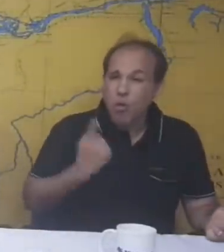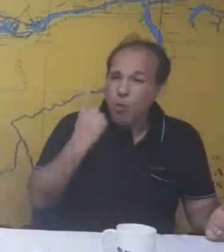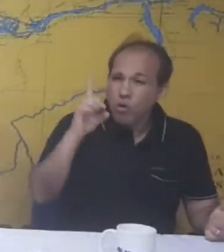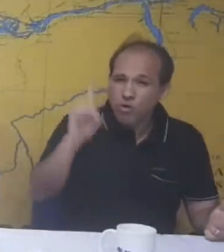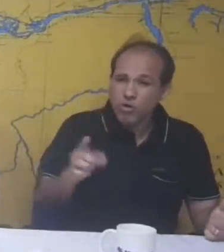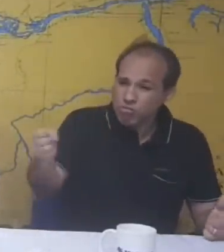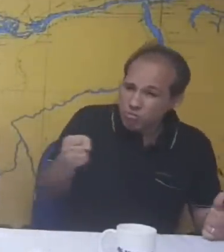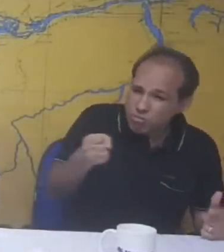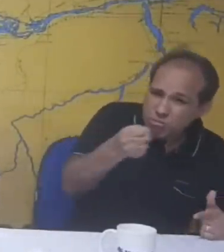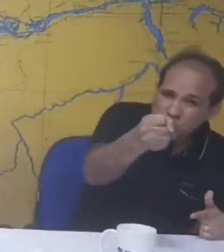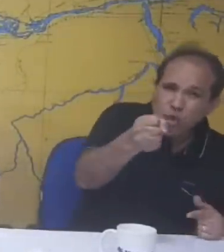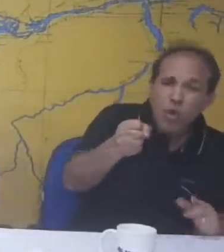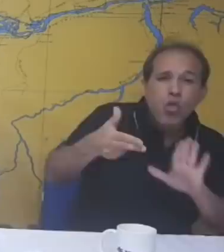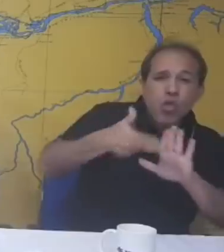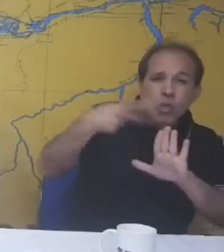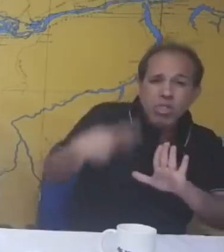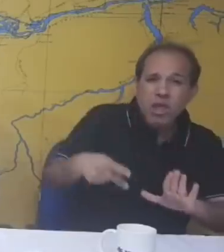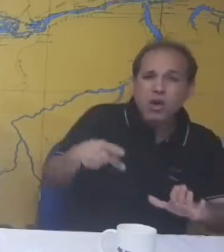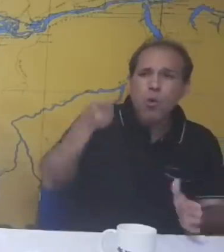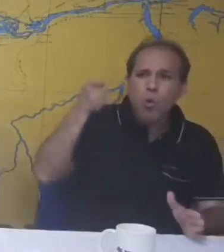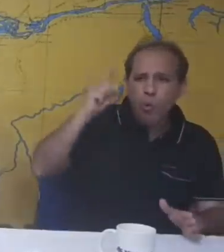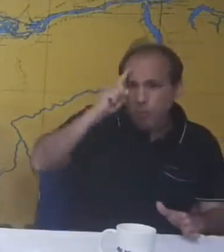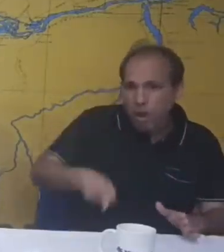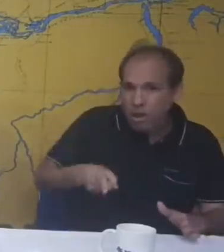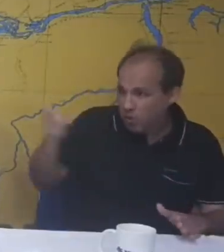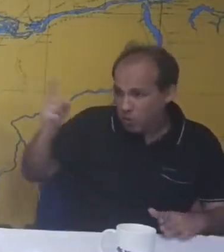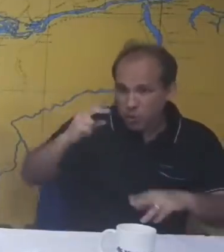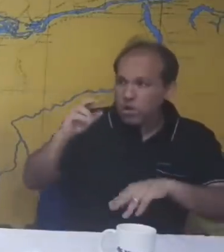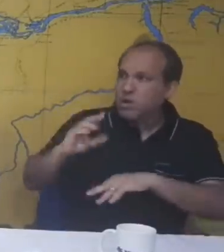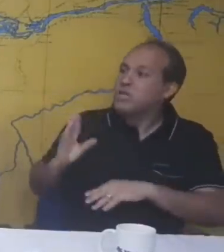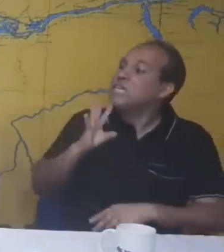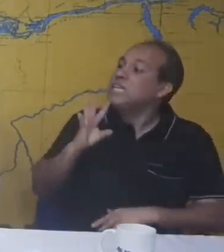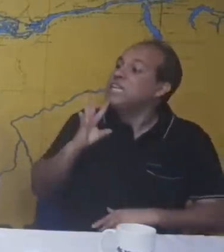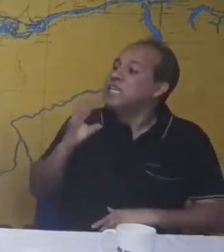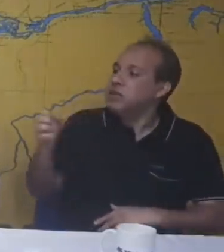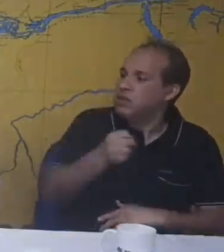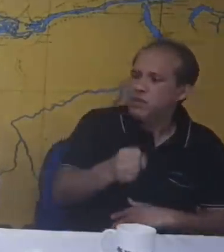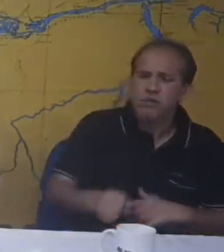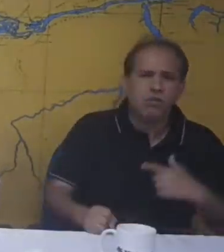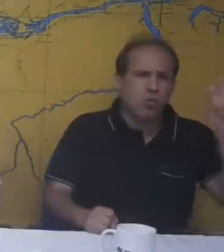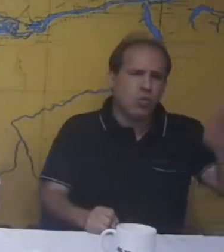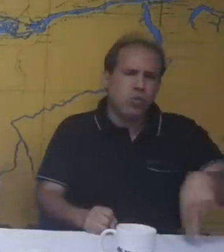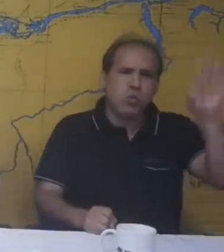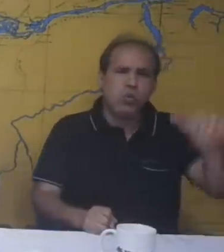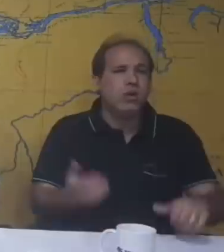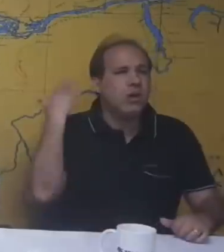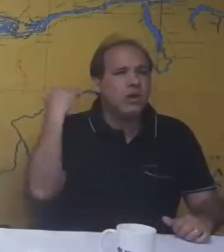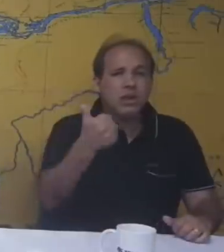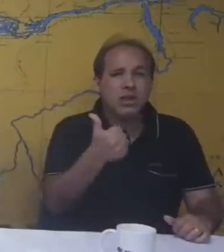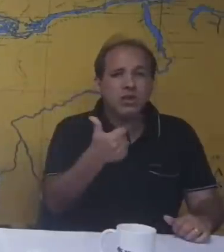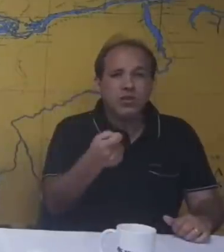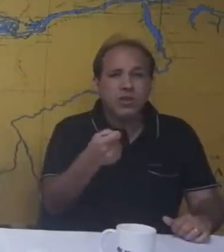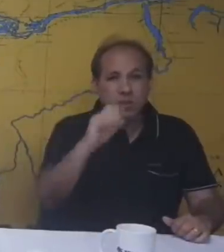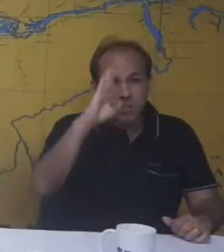diretor nomeado por imposição de alguém? Não. Quando eu cheguei, dos 120 principais